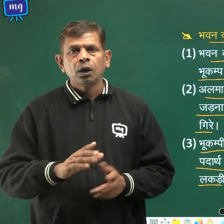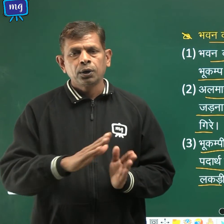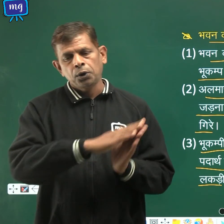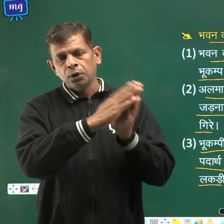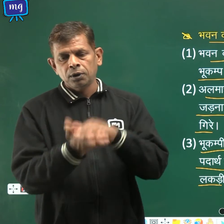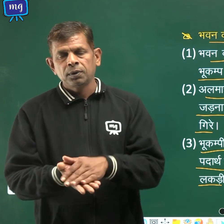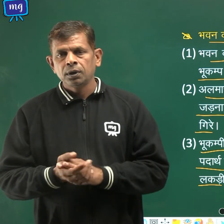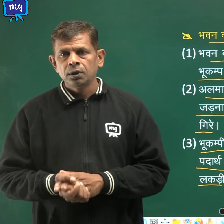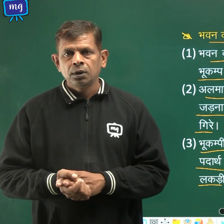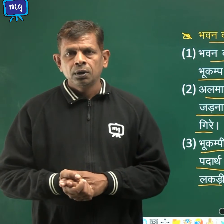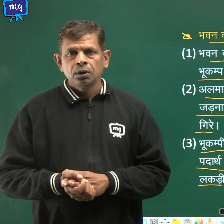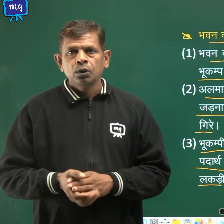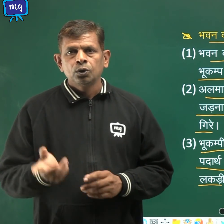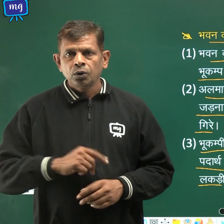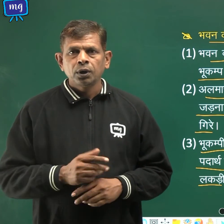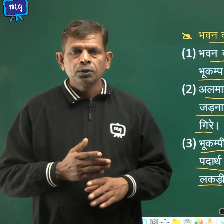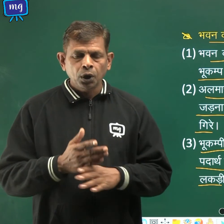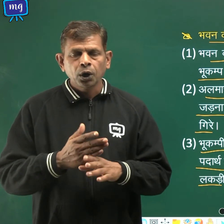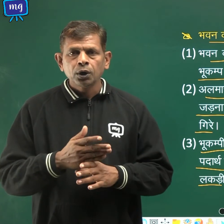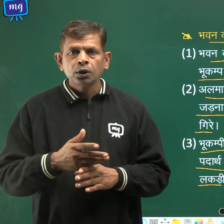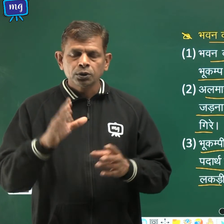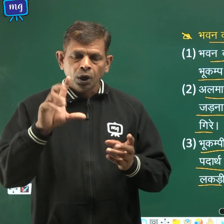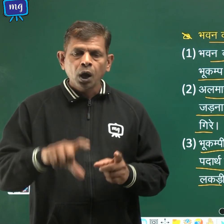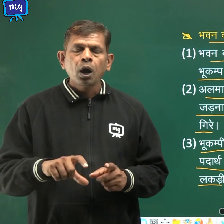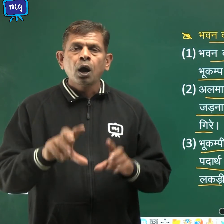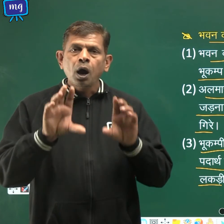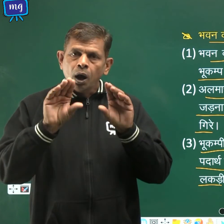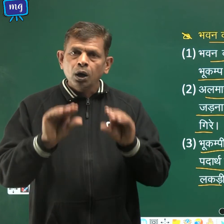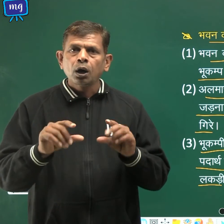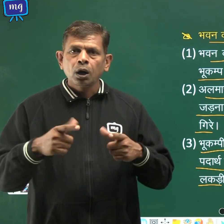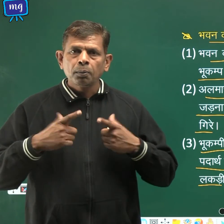जाएं तो इनसे कम चोट पहुंचती है।